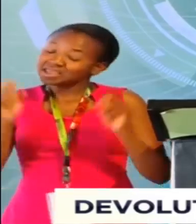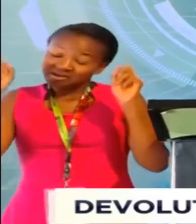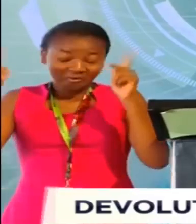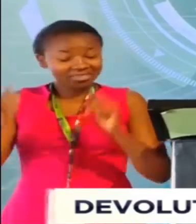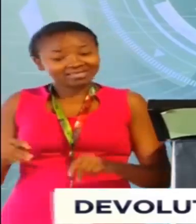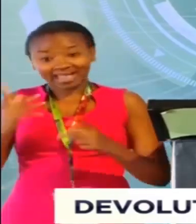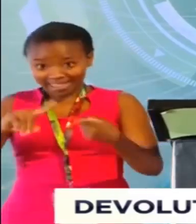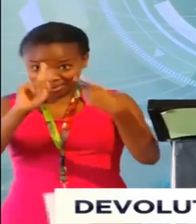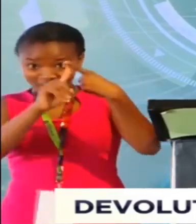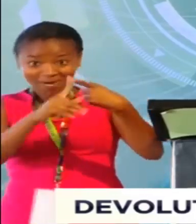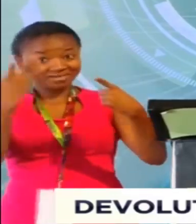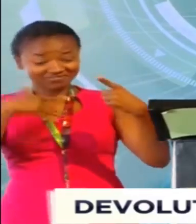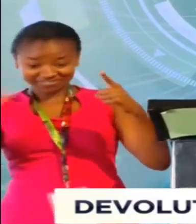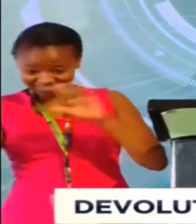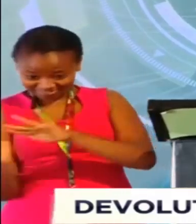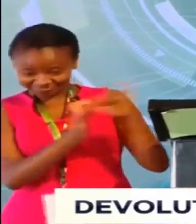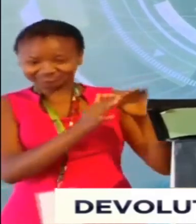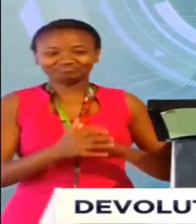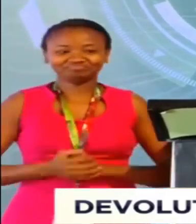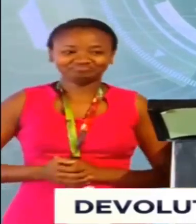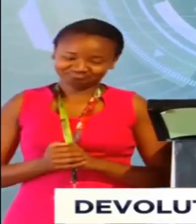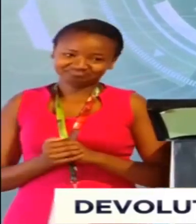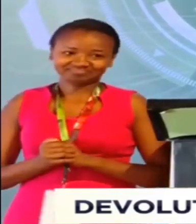Anyway, hiyo ni moja.